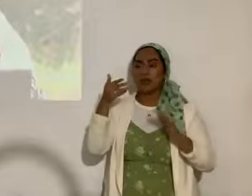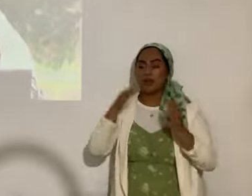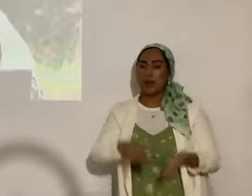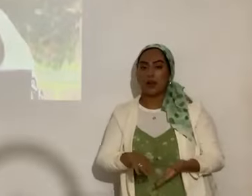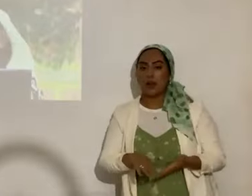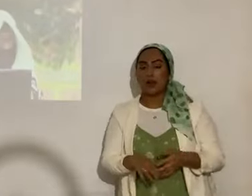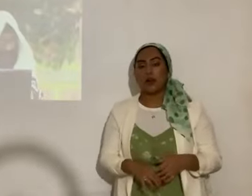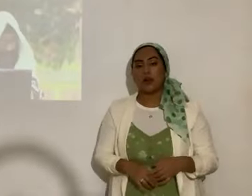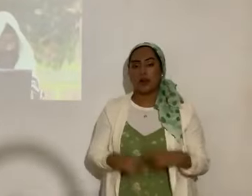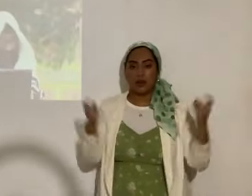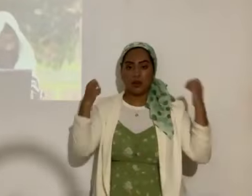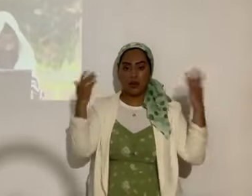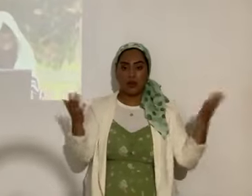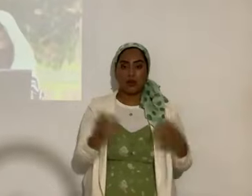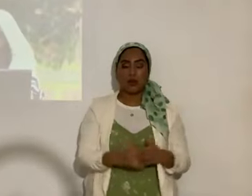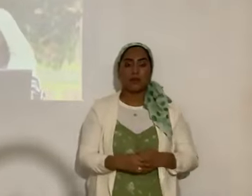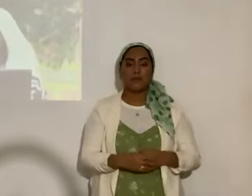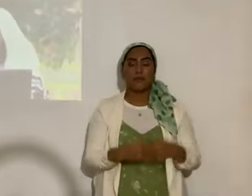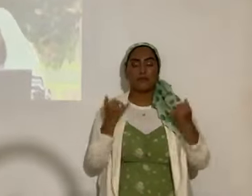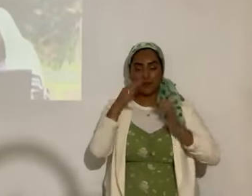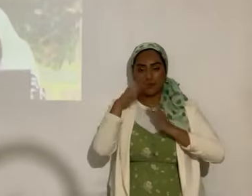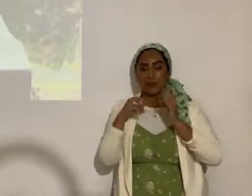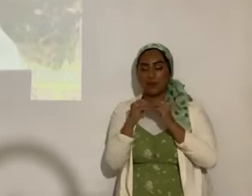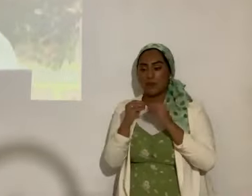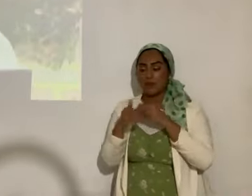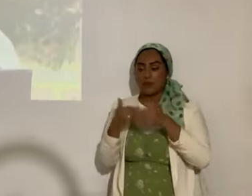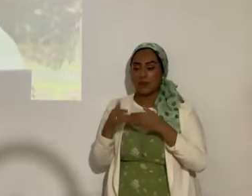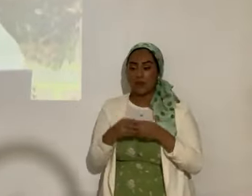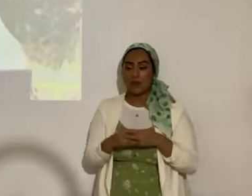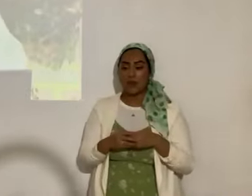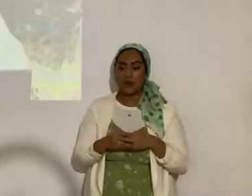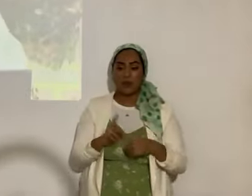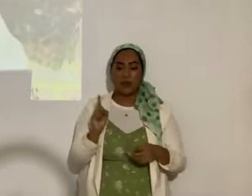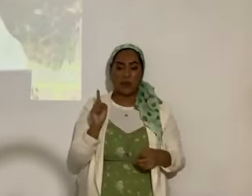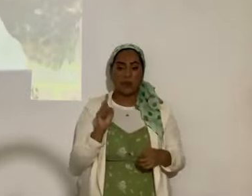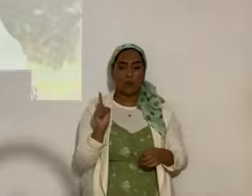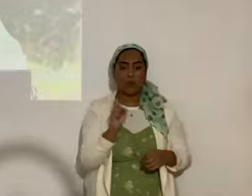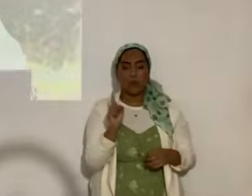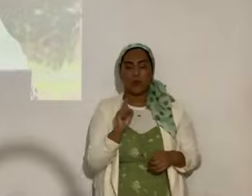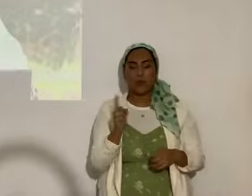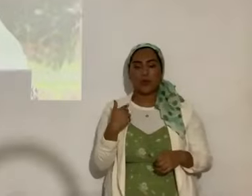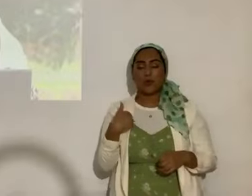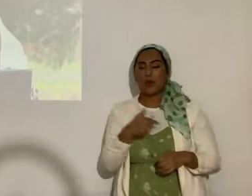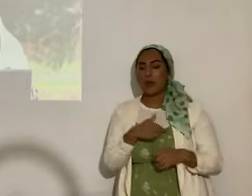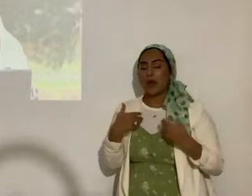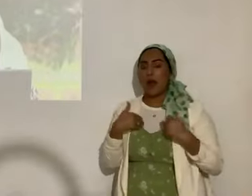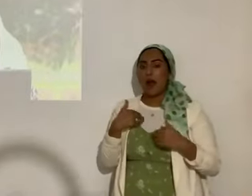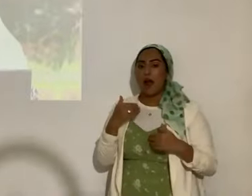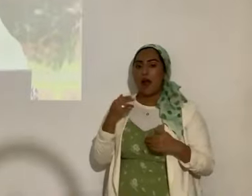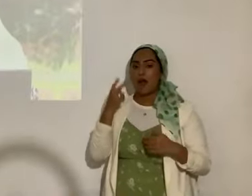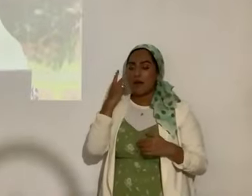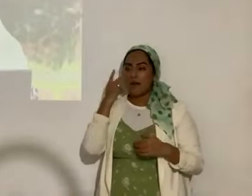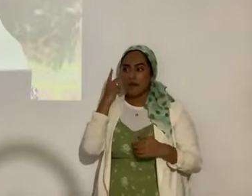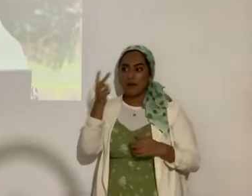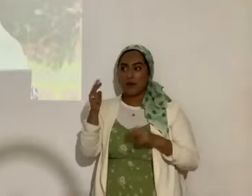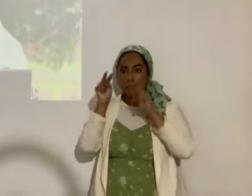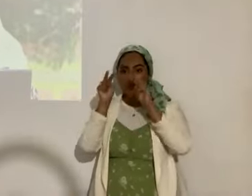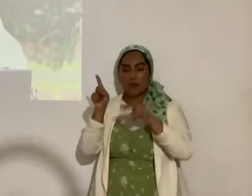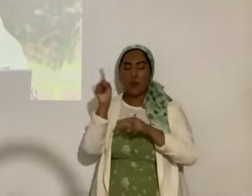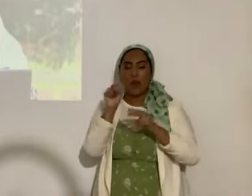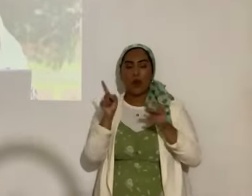aleluya y Bueno ahorita leemos más adelante donde tenemos puesto puestos nuestros ojos